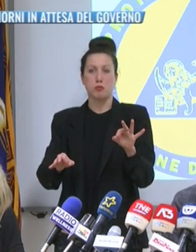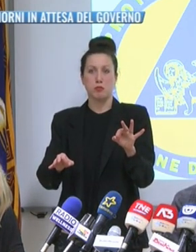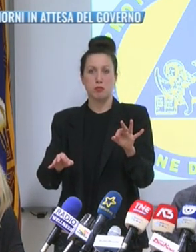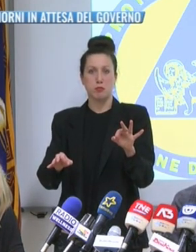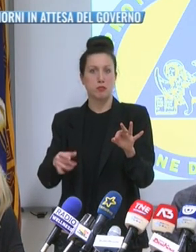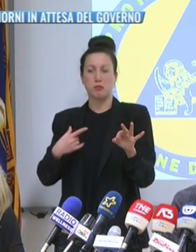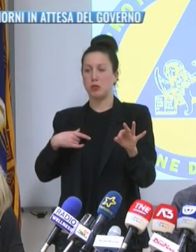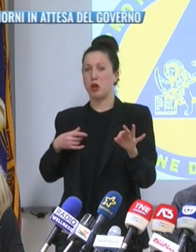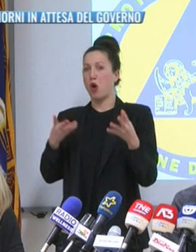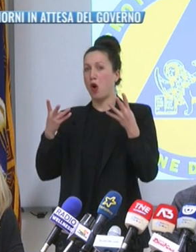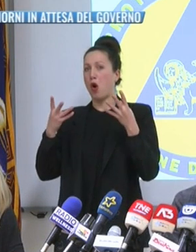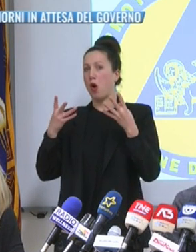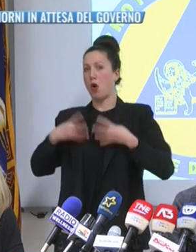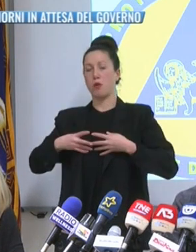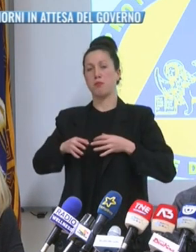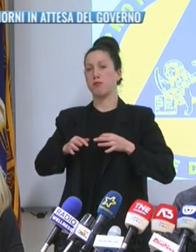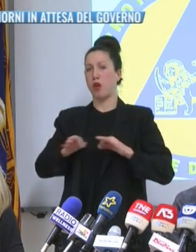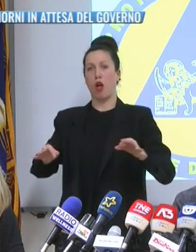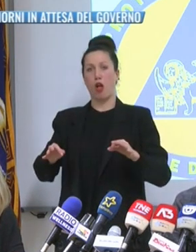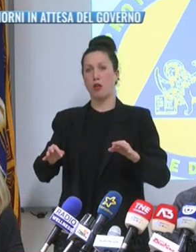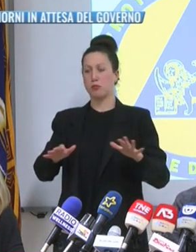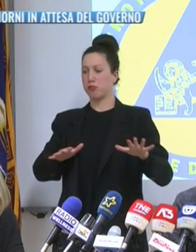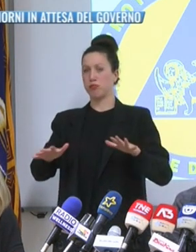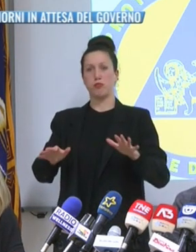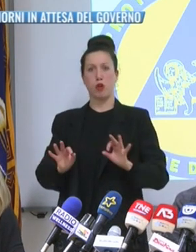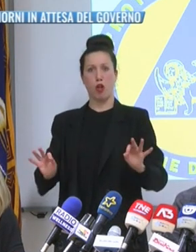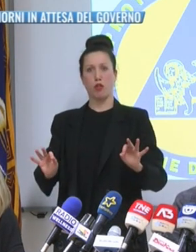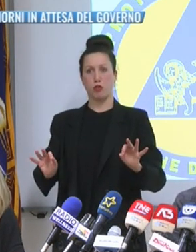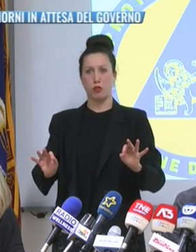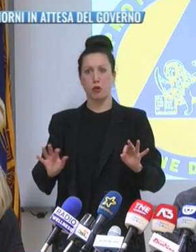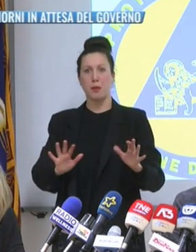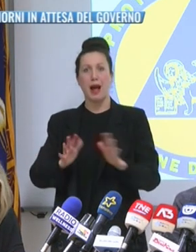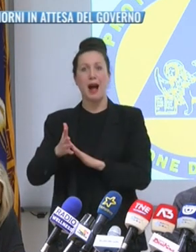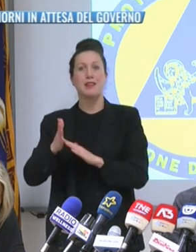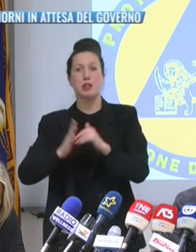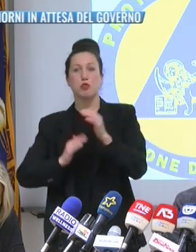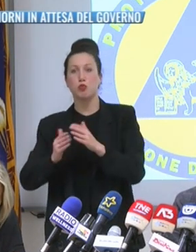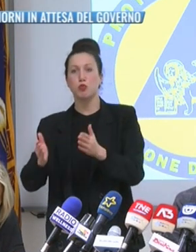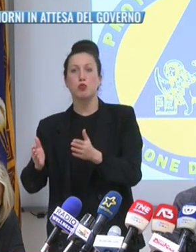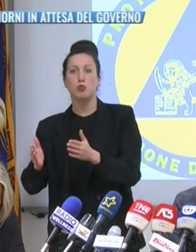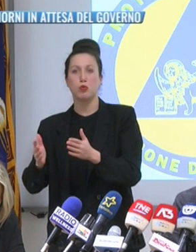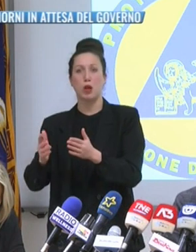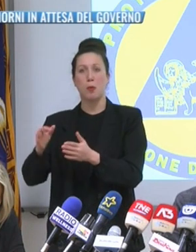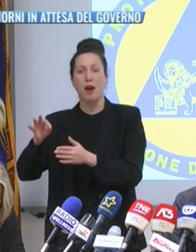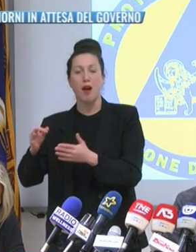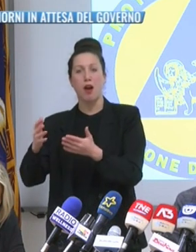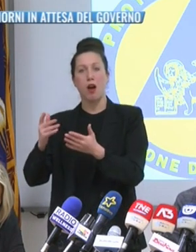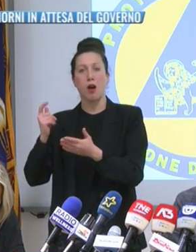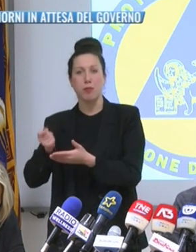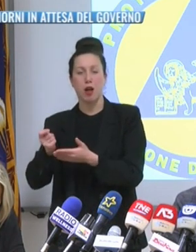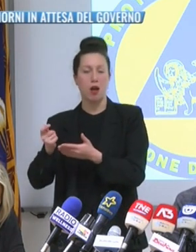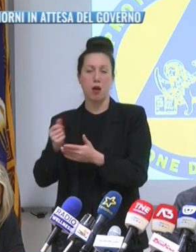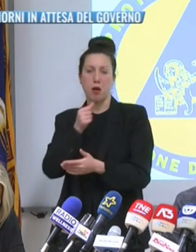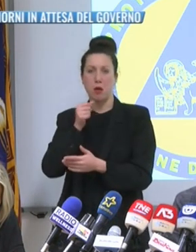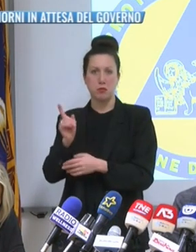siamo organizzati per vaccinare, non ci servono strutture accessorie. Però ripeto, se sono state pensate da